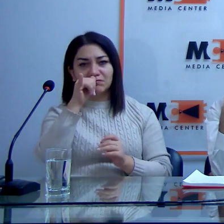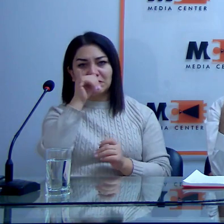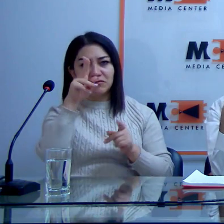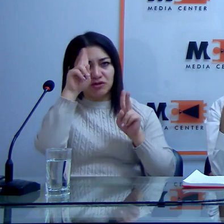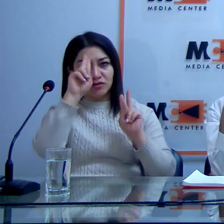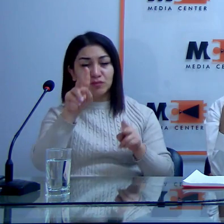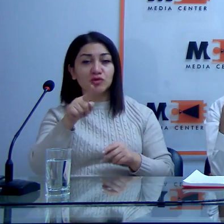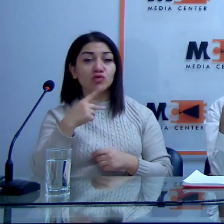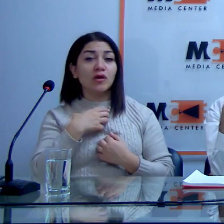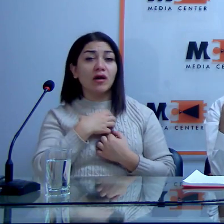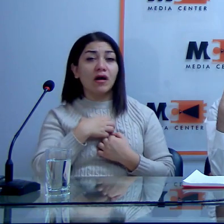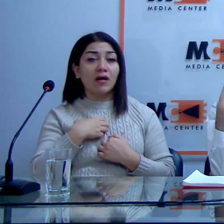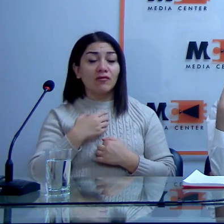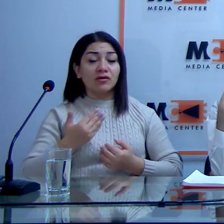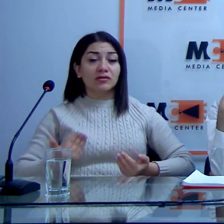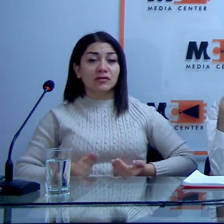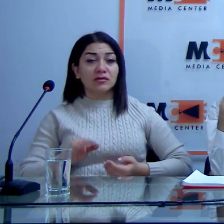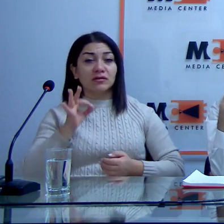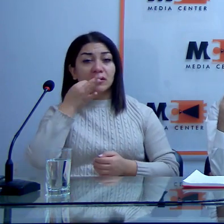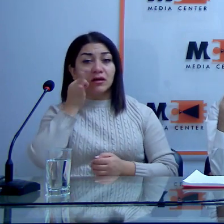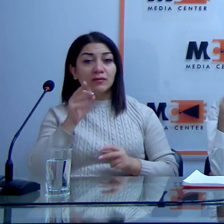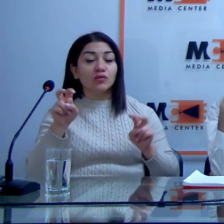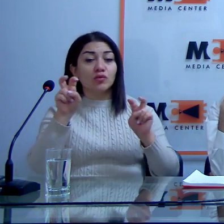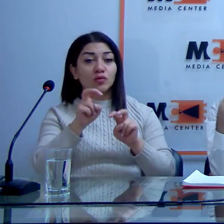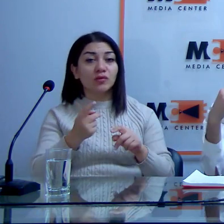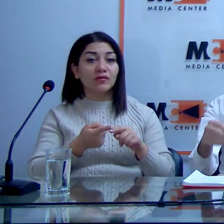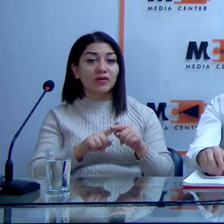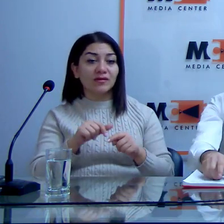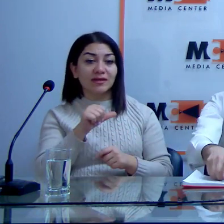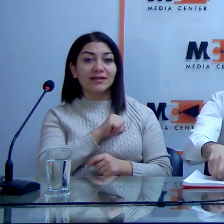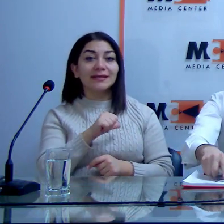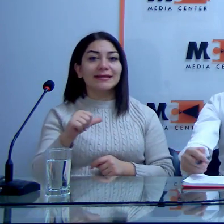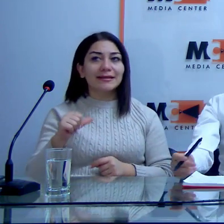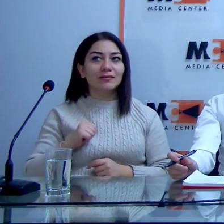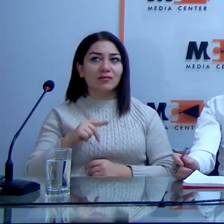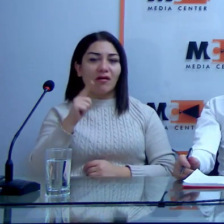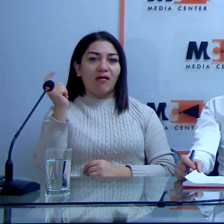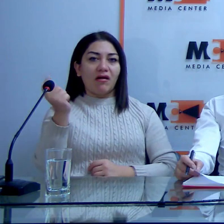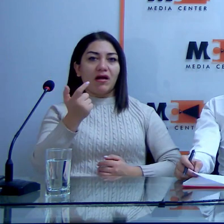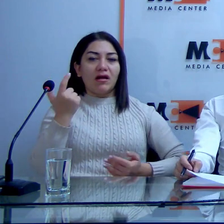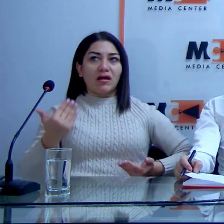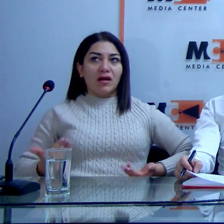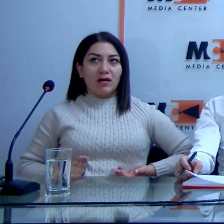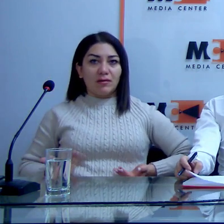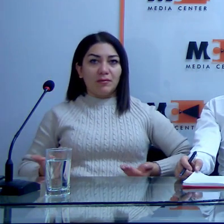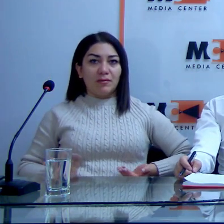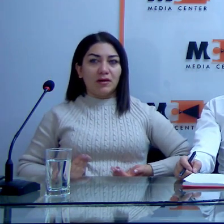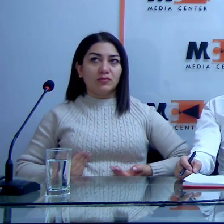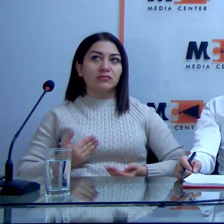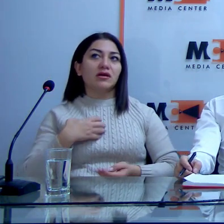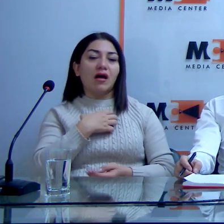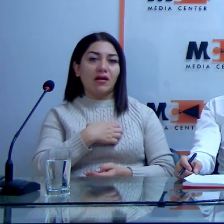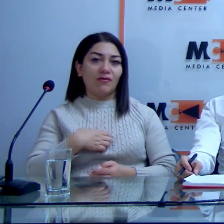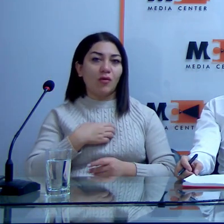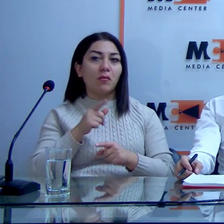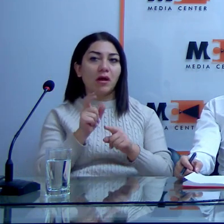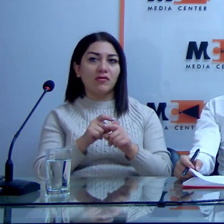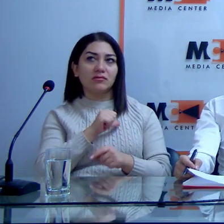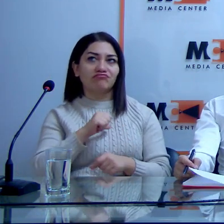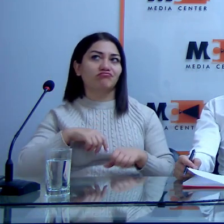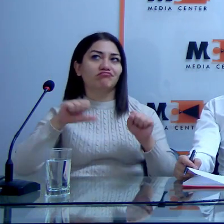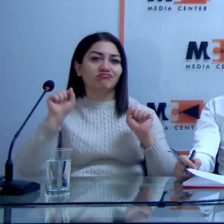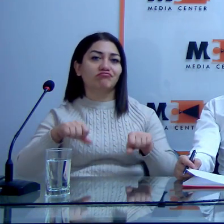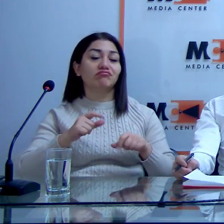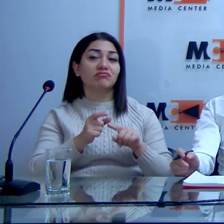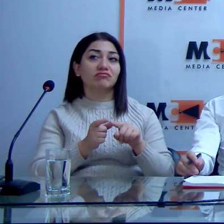կյանքի հմտությունների ուսումնասիրությունը, որովհետև սրանք ինքնուրույնության եւ անկախ կյանքի հիմնական